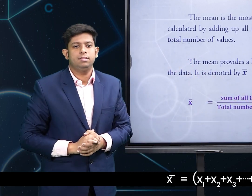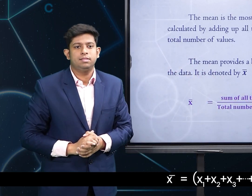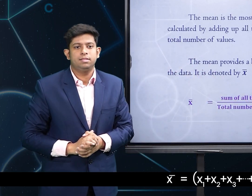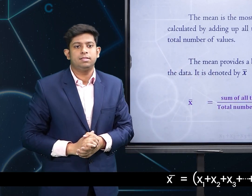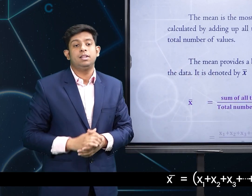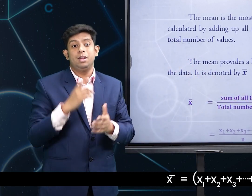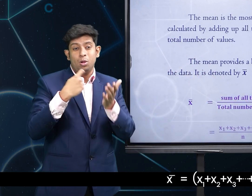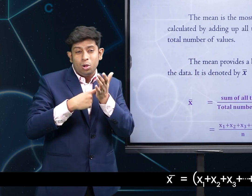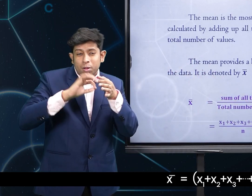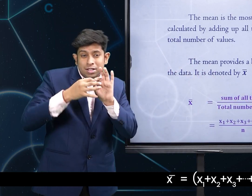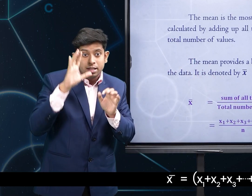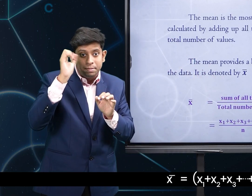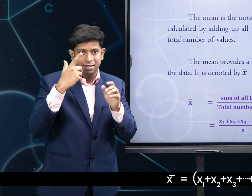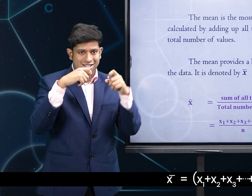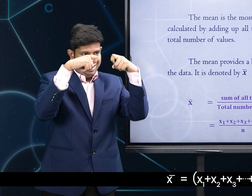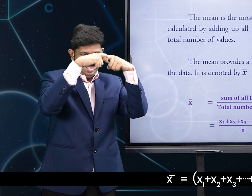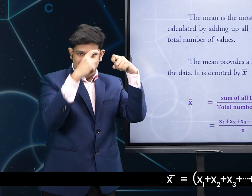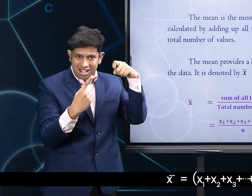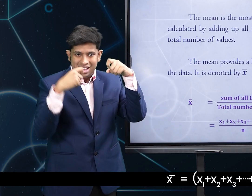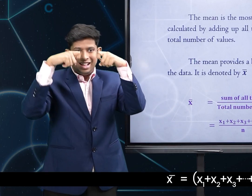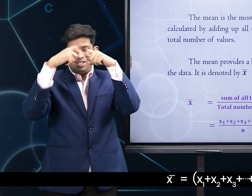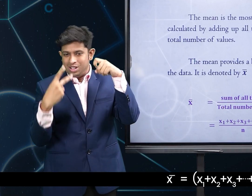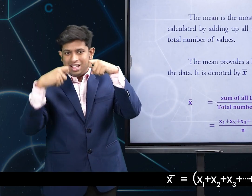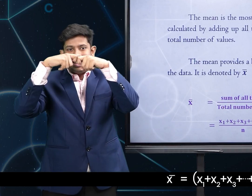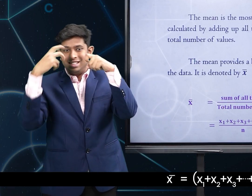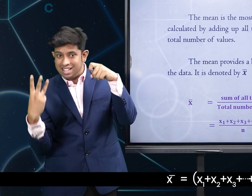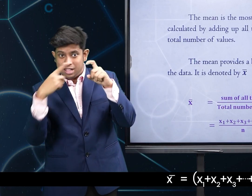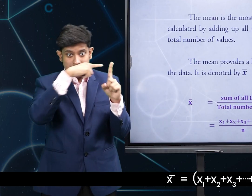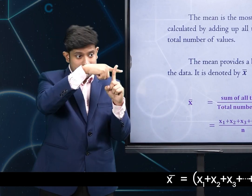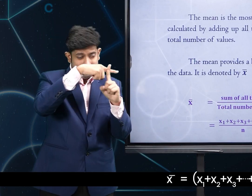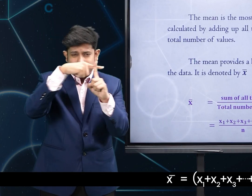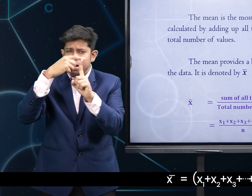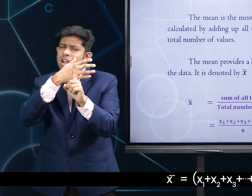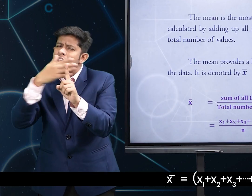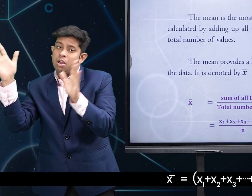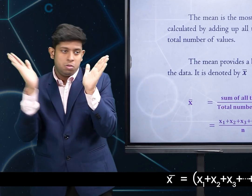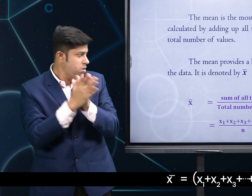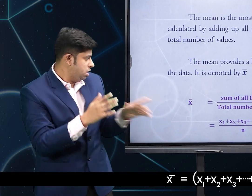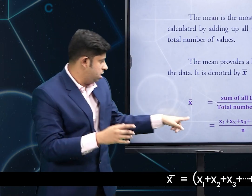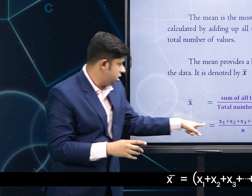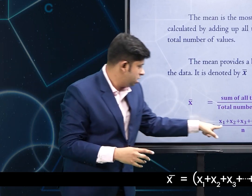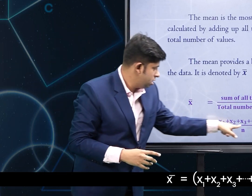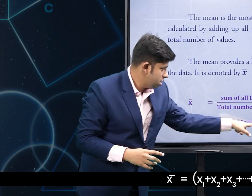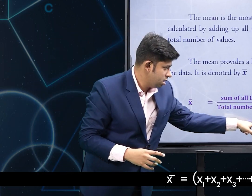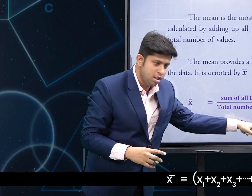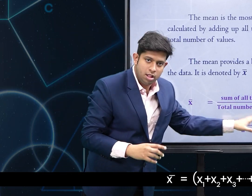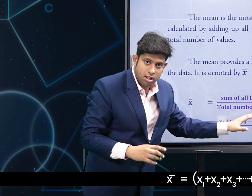எக்ஸ் கீழ் 1 கூட்டல் எக்ஸ் கீழ் 2 கூட்டல் எக்ஸ் கீழ் 3 கூட்டல் தொடர் புள்ளிகள் கூட்டல் எக்ஸ்